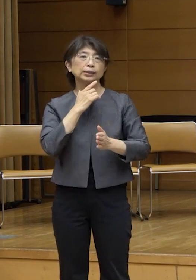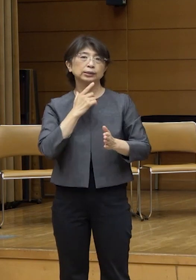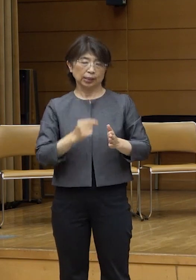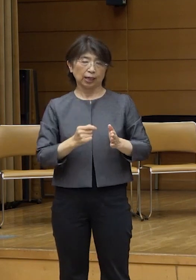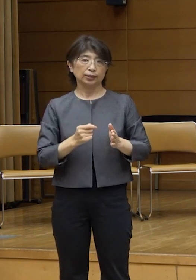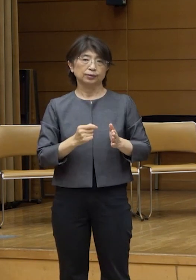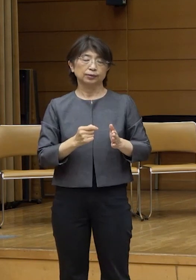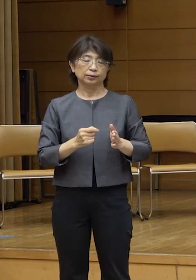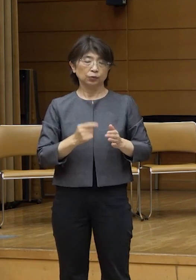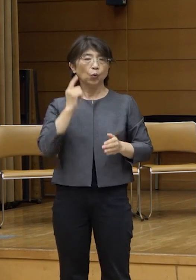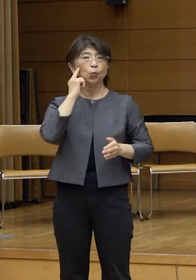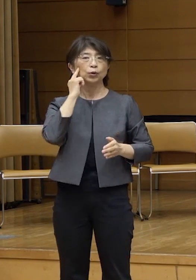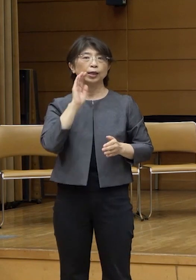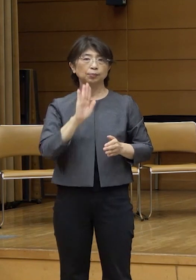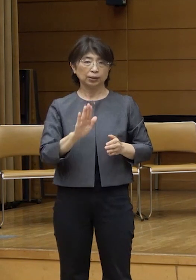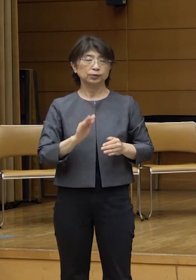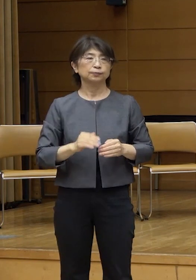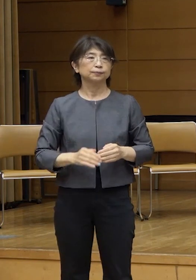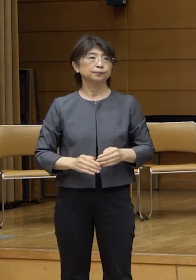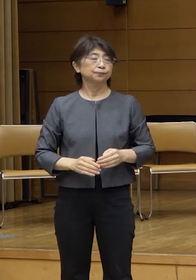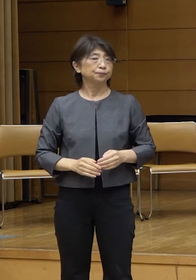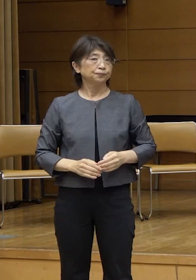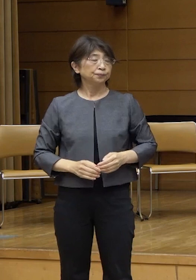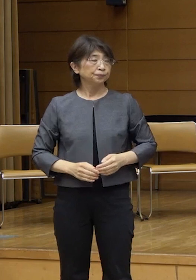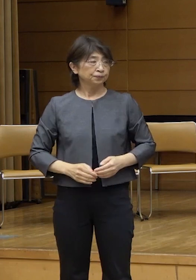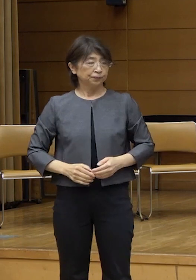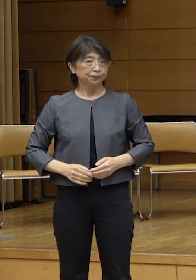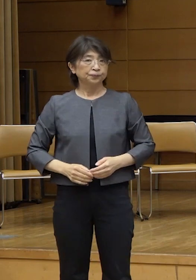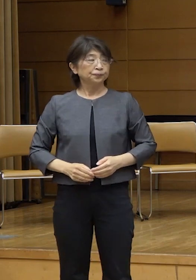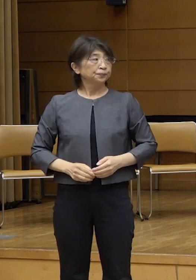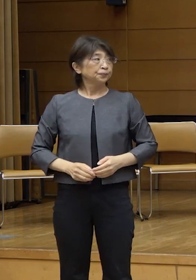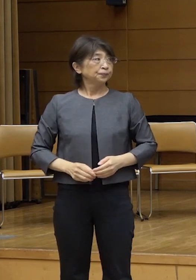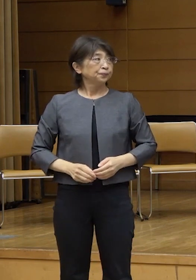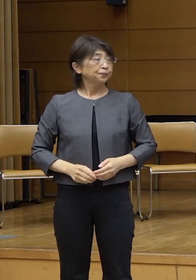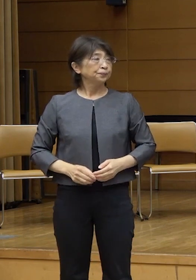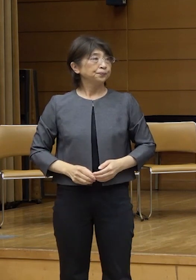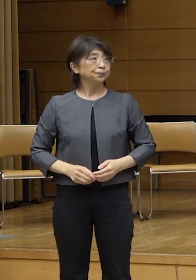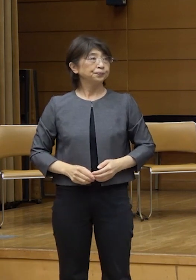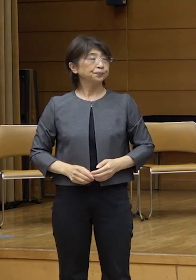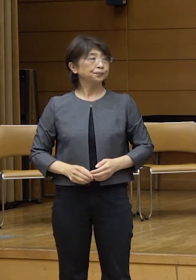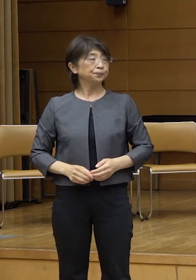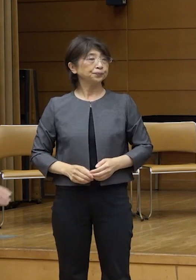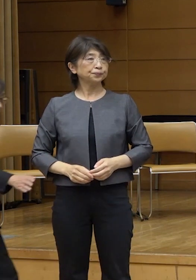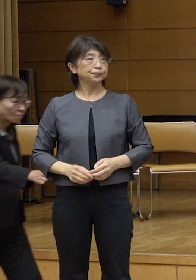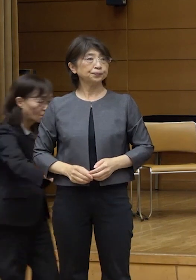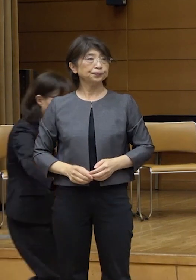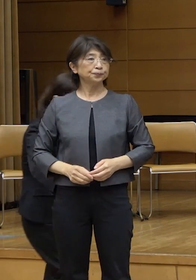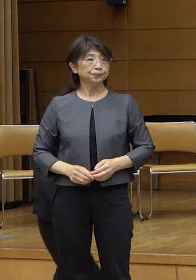発言をしました。以上、よろしいでしょうか。 林先生。